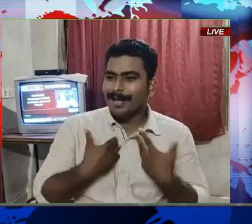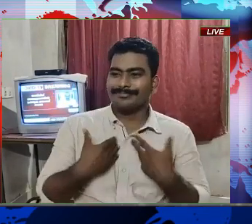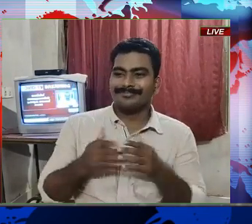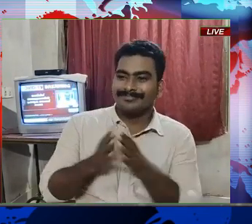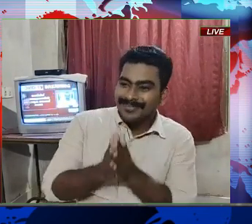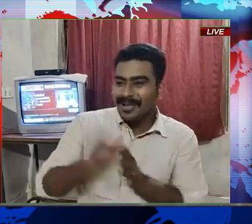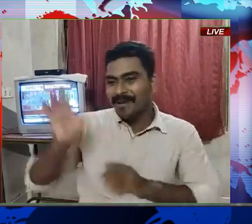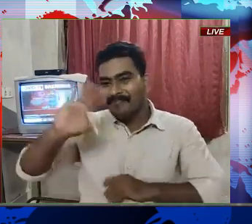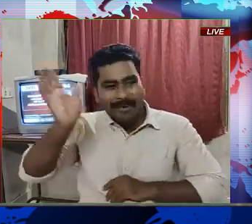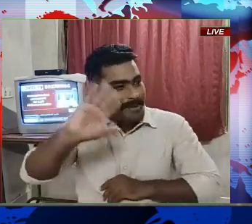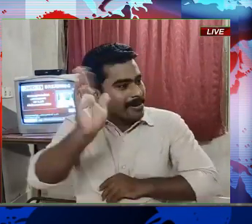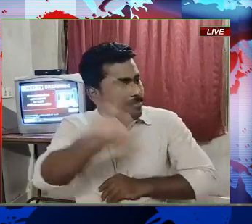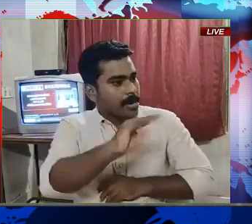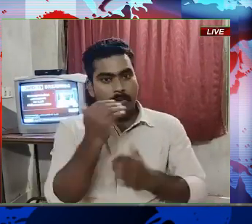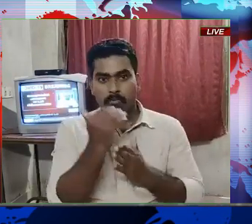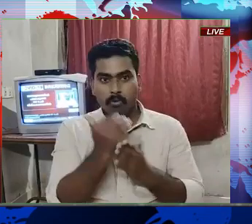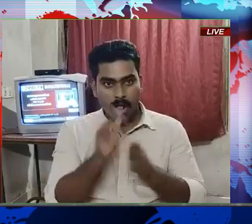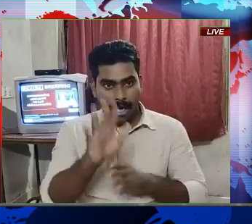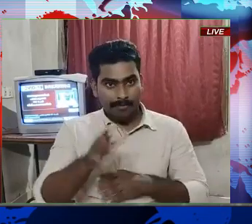നൽകുന്നതിന്